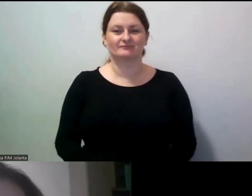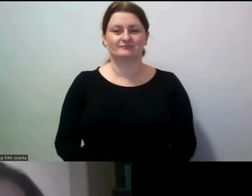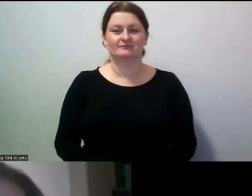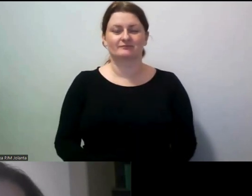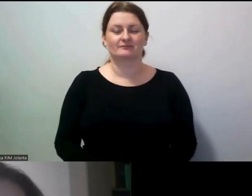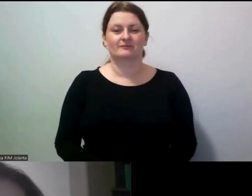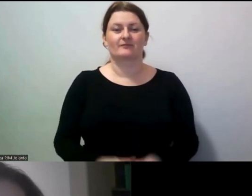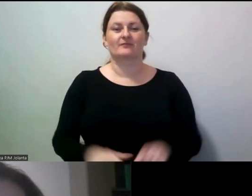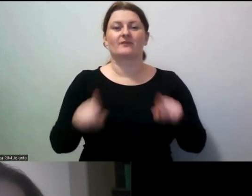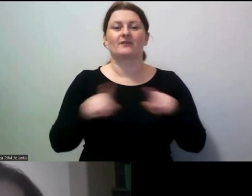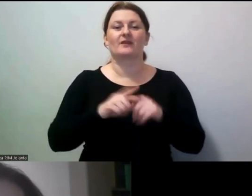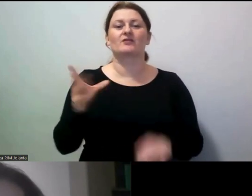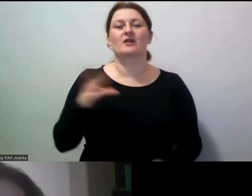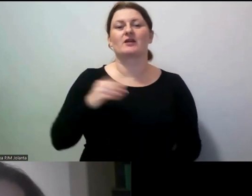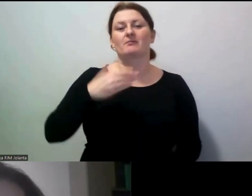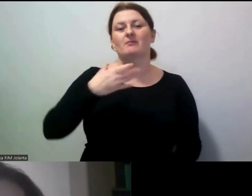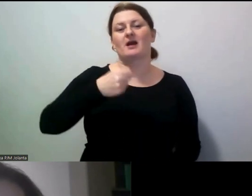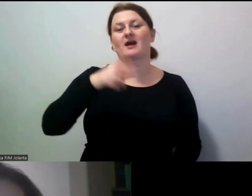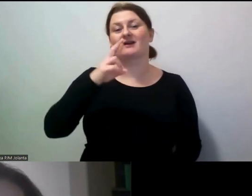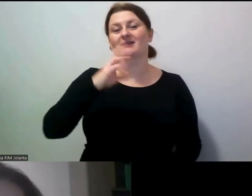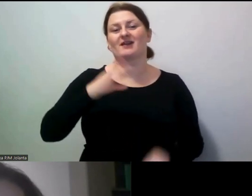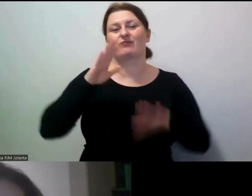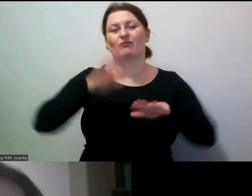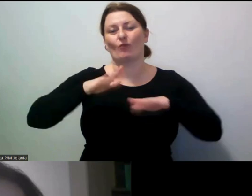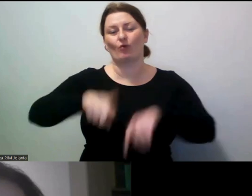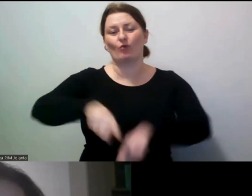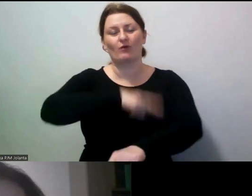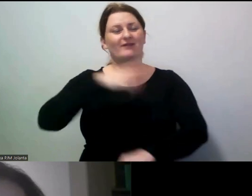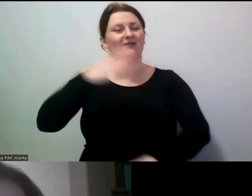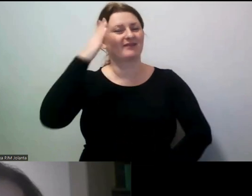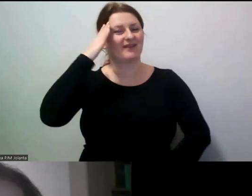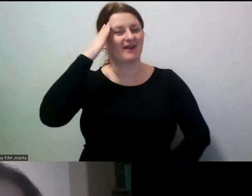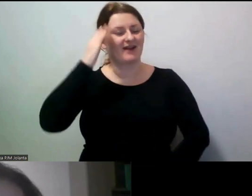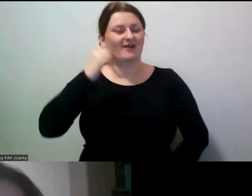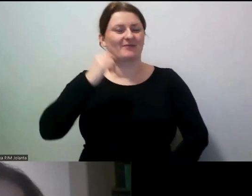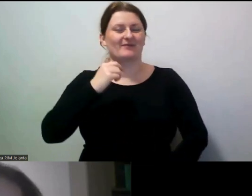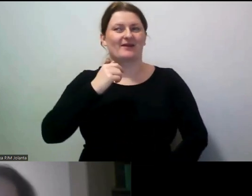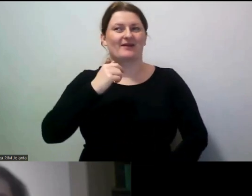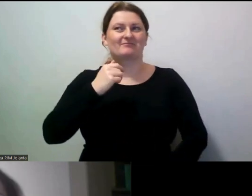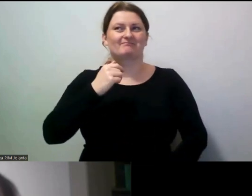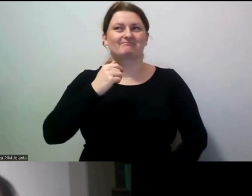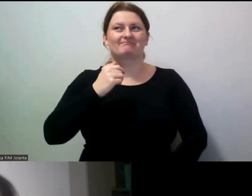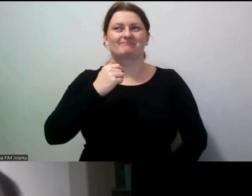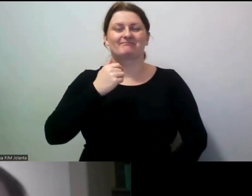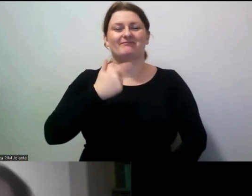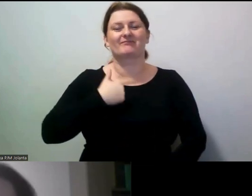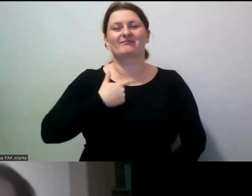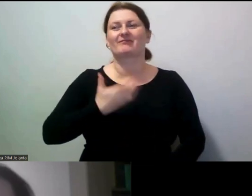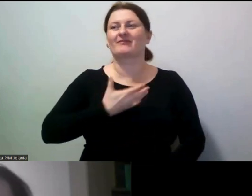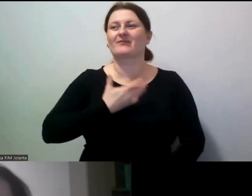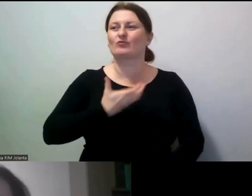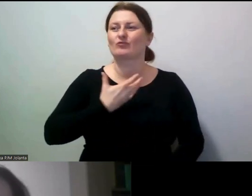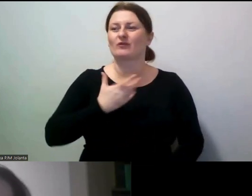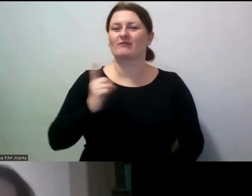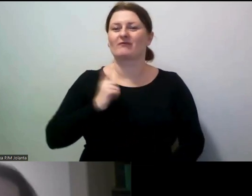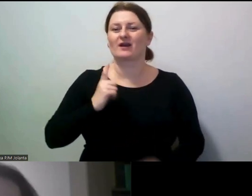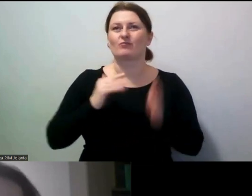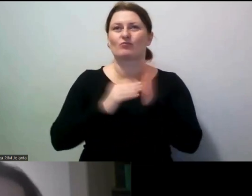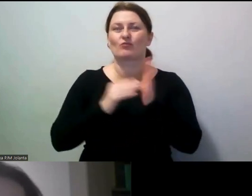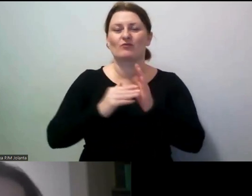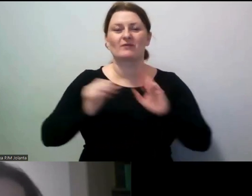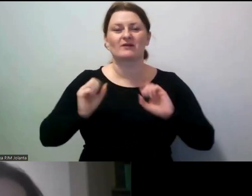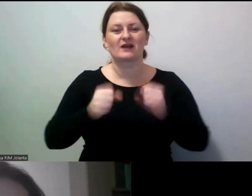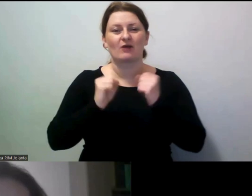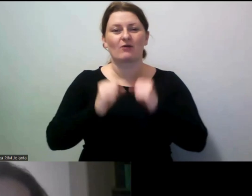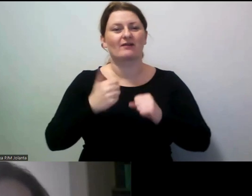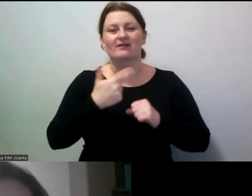też z Martą znamy się nie od dziś i obie mamy jakieś takie dziwną potrzebę działania, nieograniczone